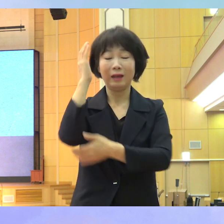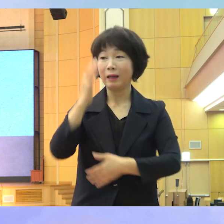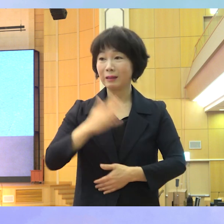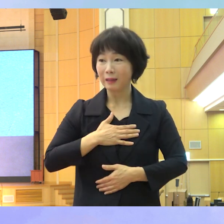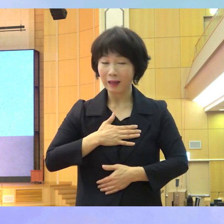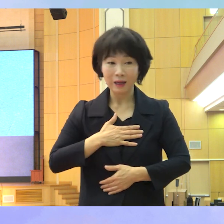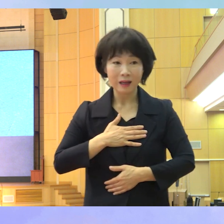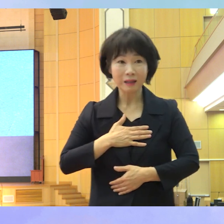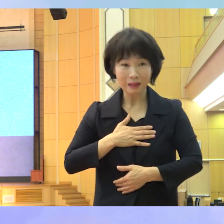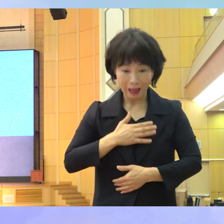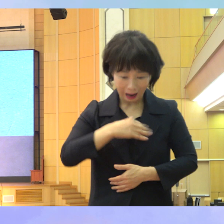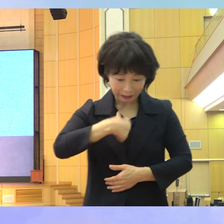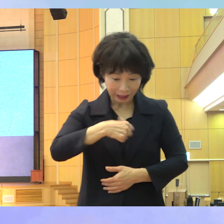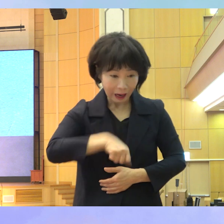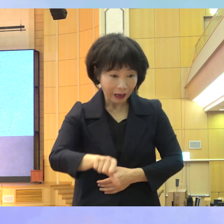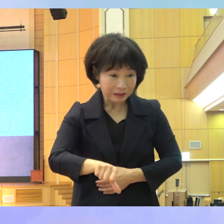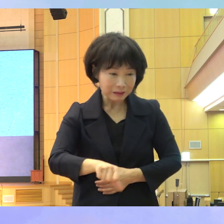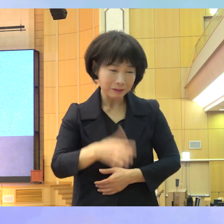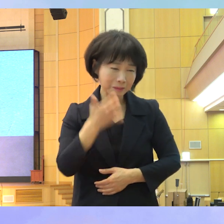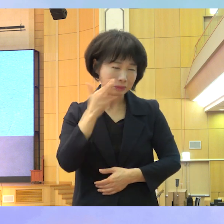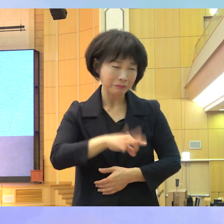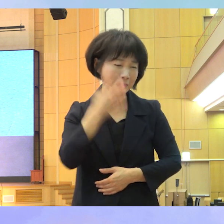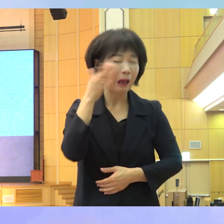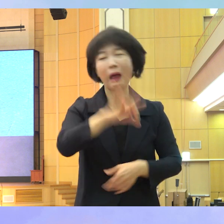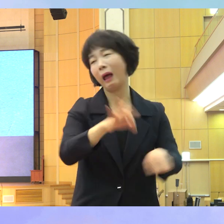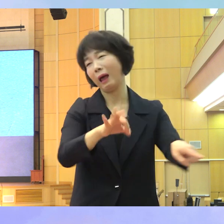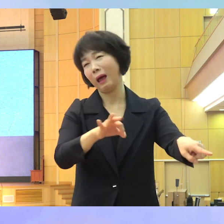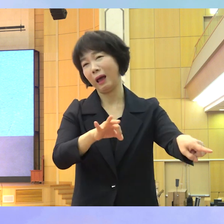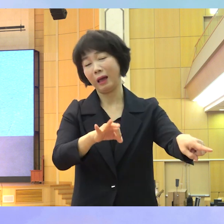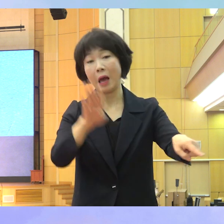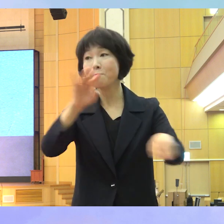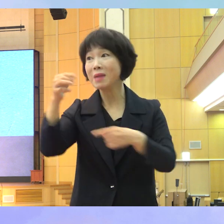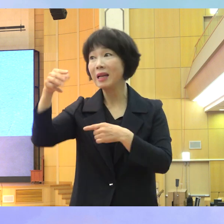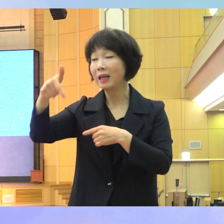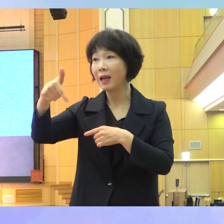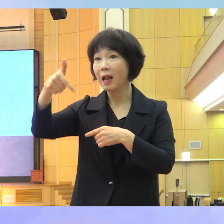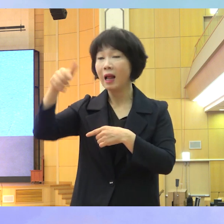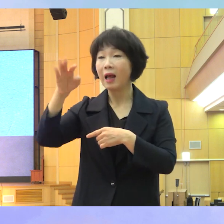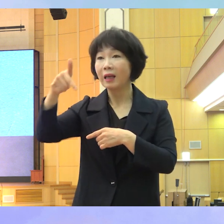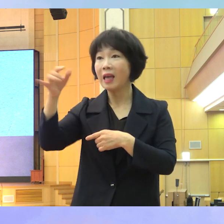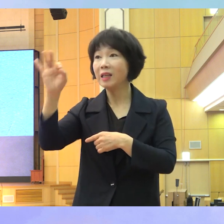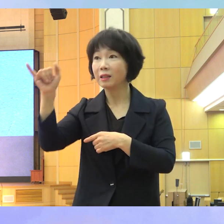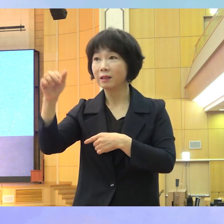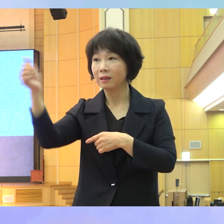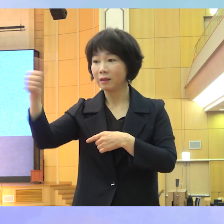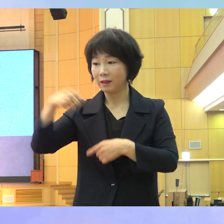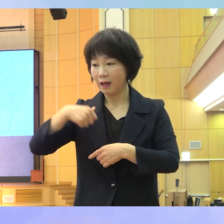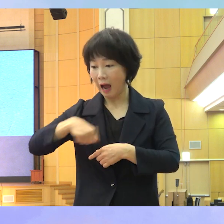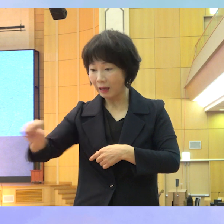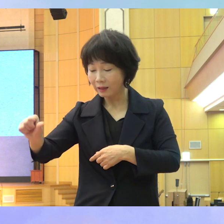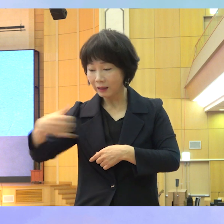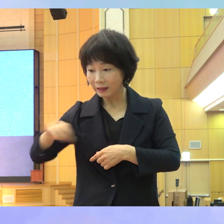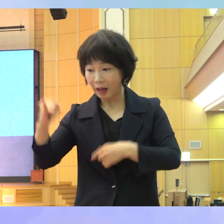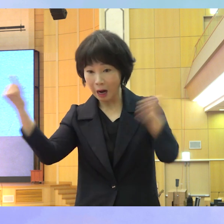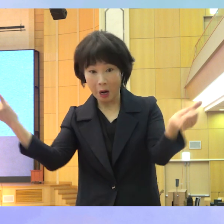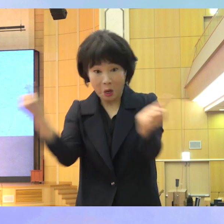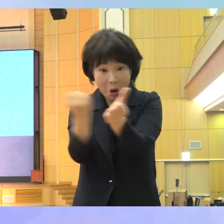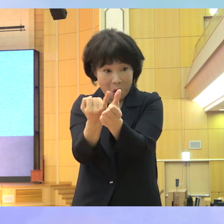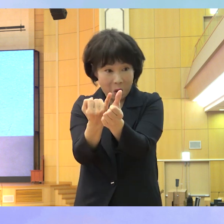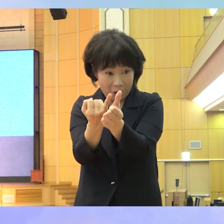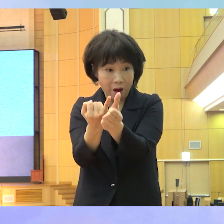아닌 자기 아들을 빌 게이츠의 사위로 만들고 세계은행의 부총재로 만드는